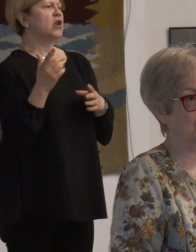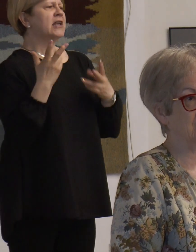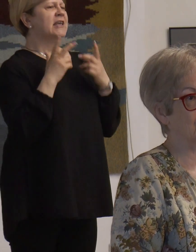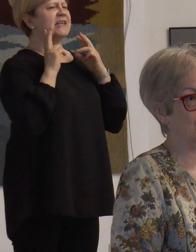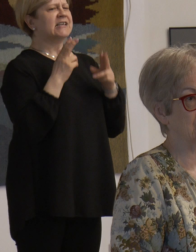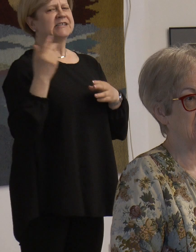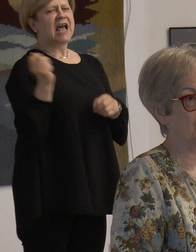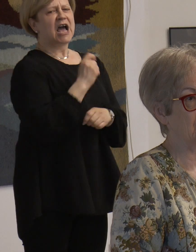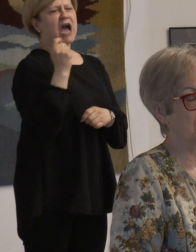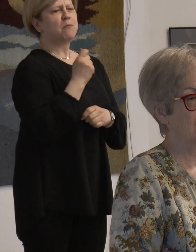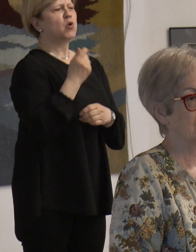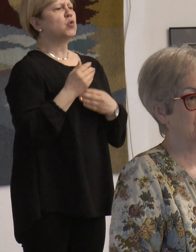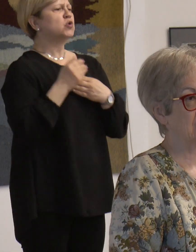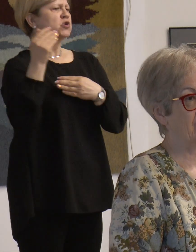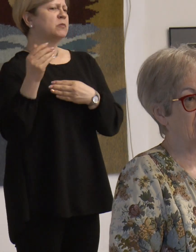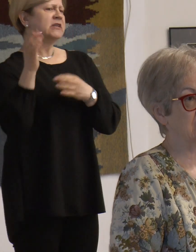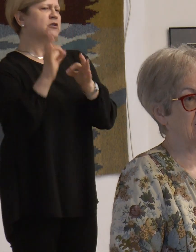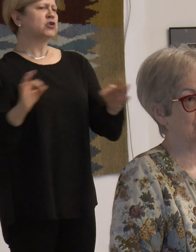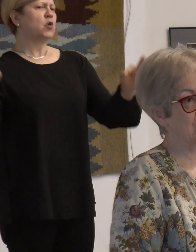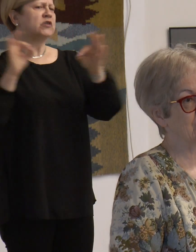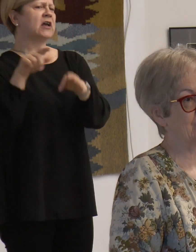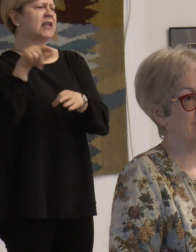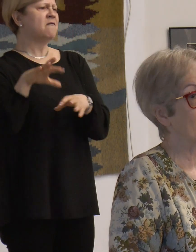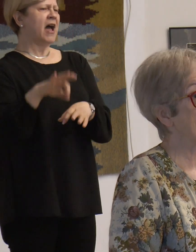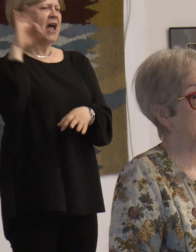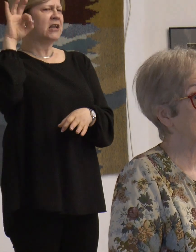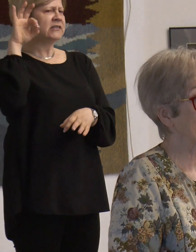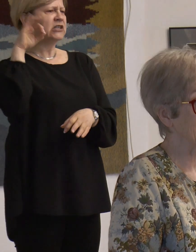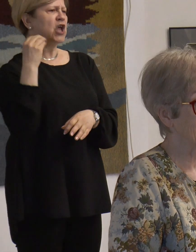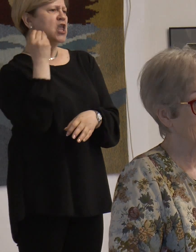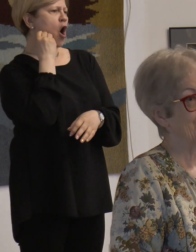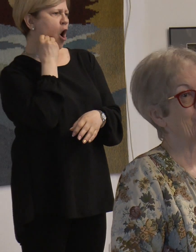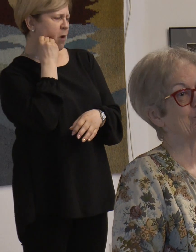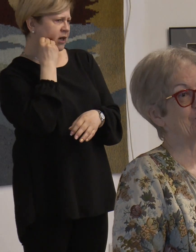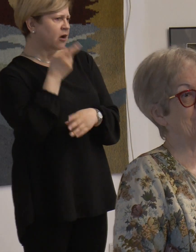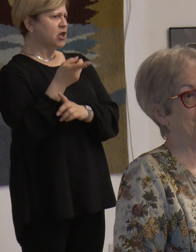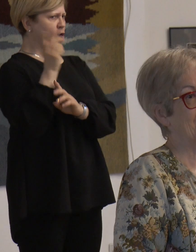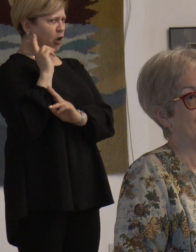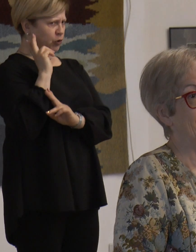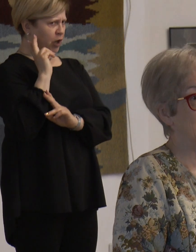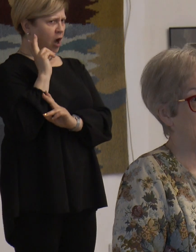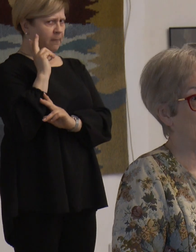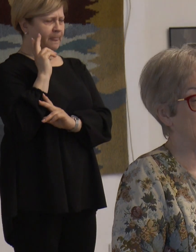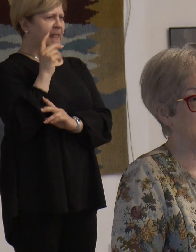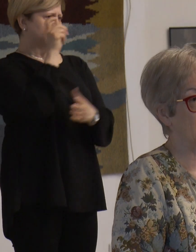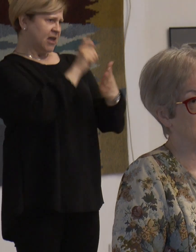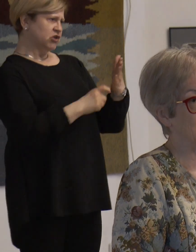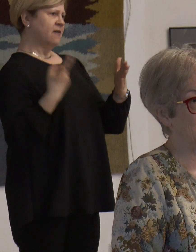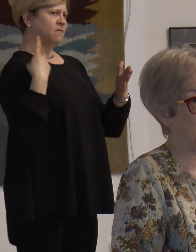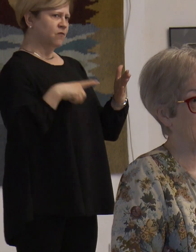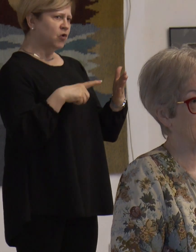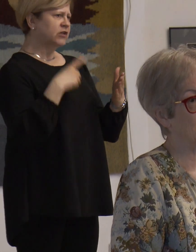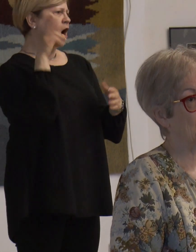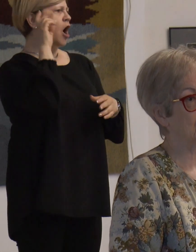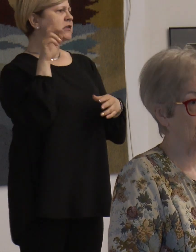a szomszédos országban, és a te választásod igaz, hogy egy amerikai katona verse volt, de azt